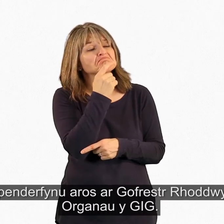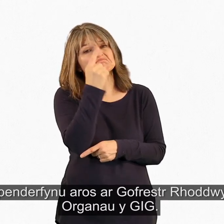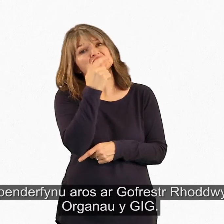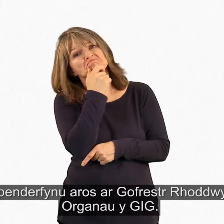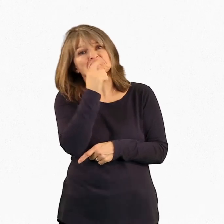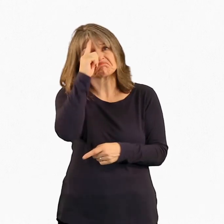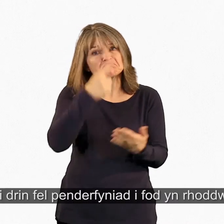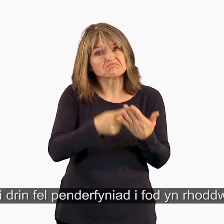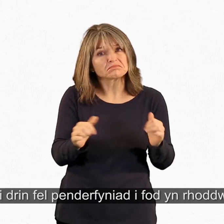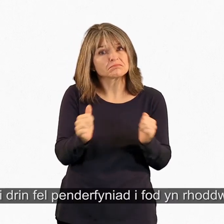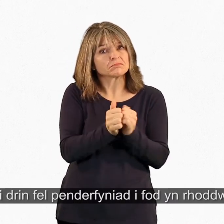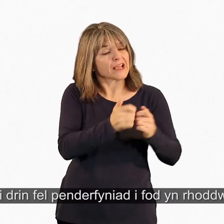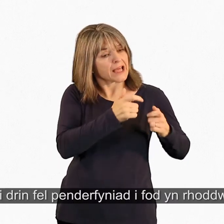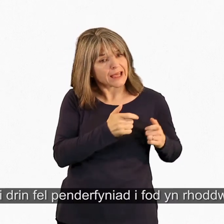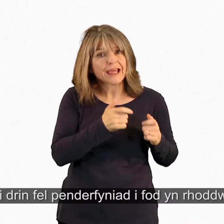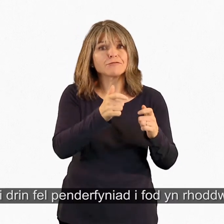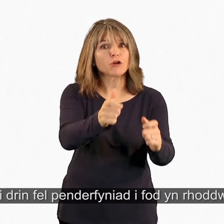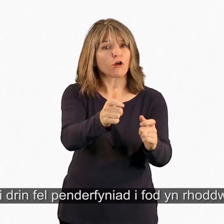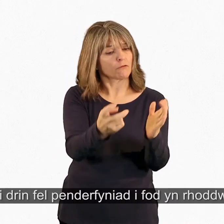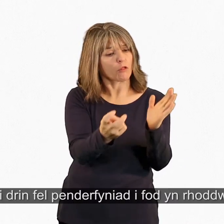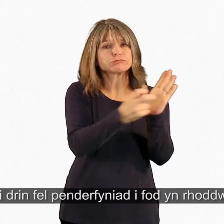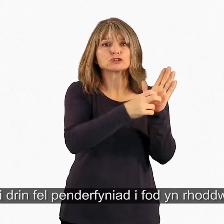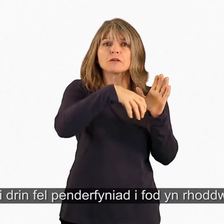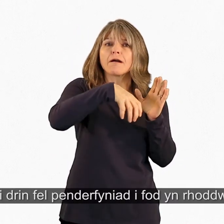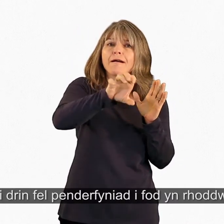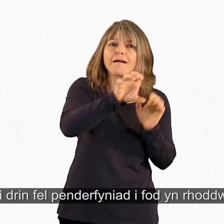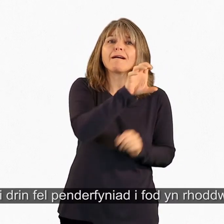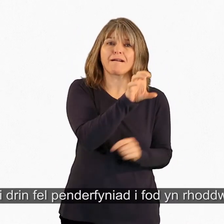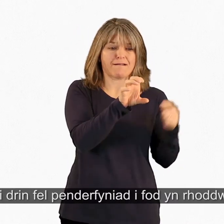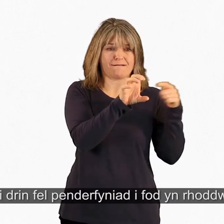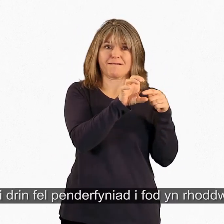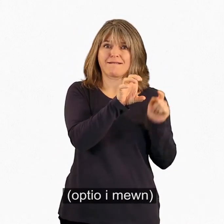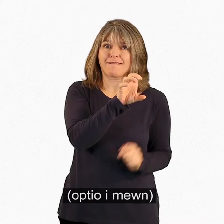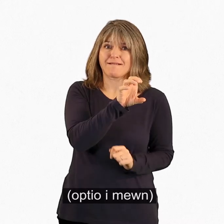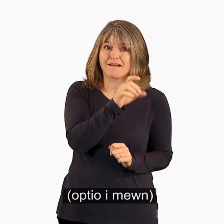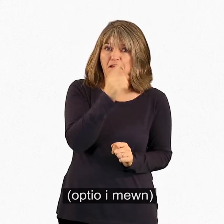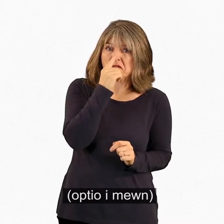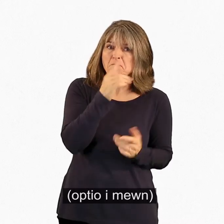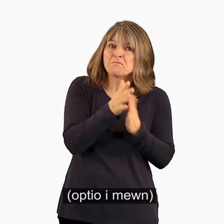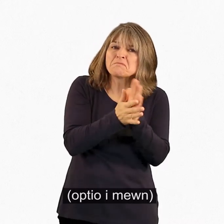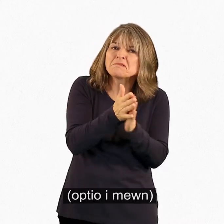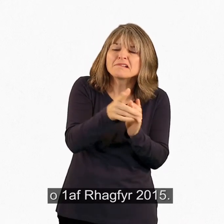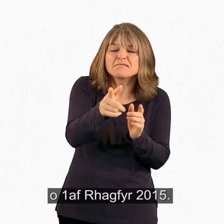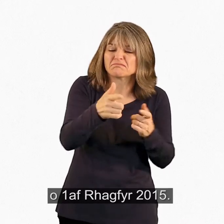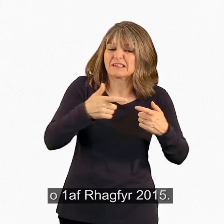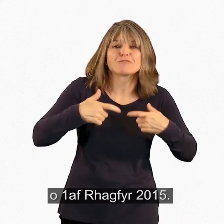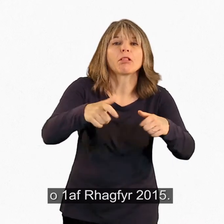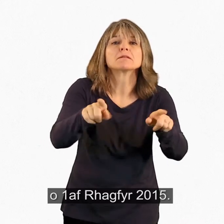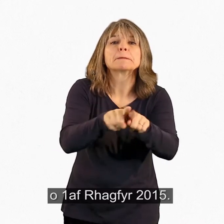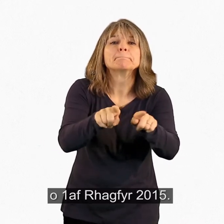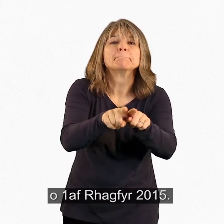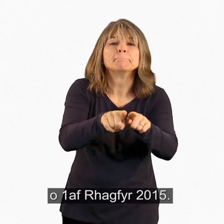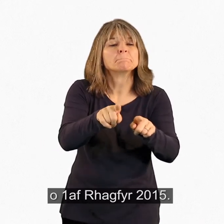Gaeth hyn neud ryn fel penderfyniad i fod yn rhoddwyr organau, optio i mewn, o'r cyntaf o rhagfyr 2015